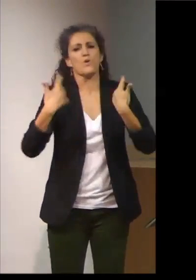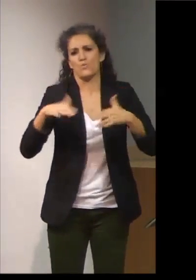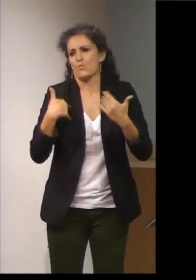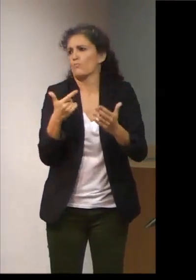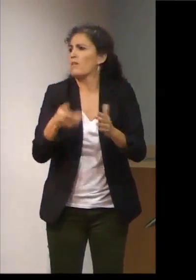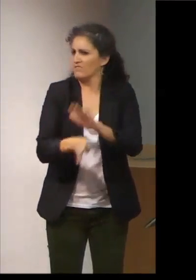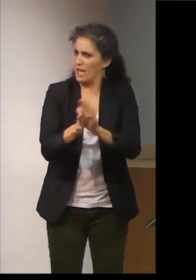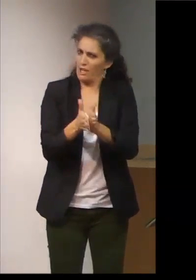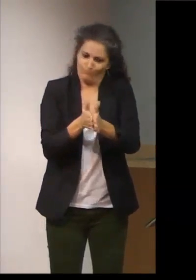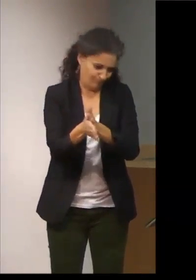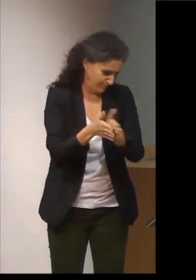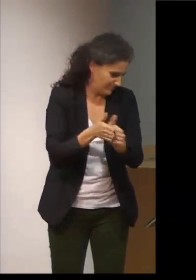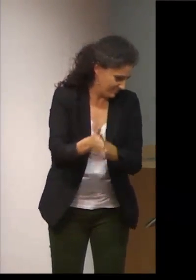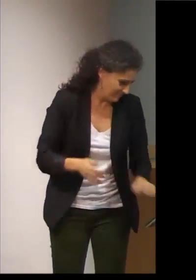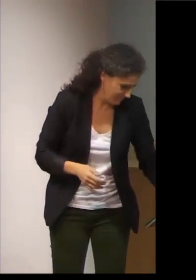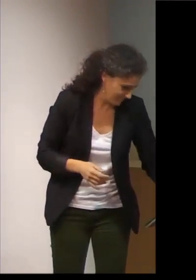el esfuerzo que